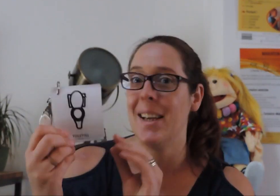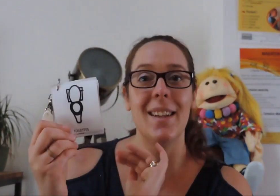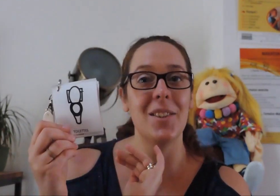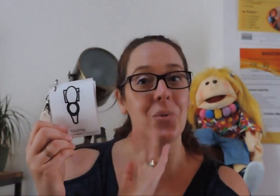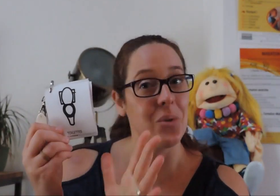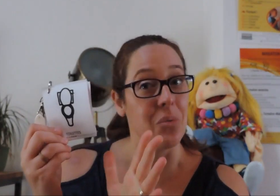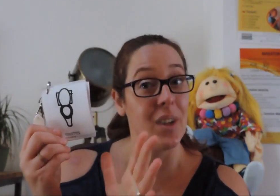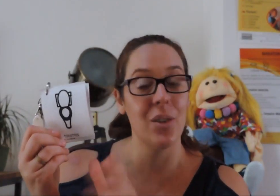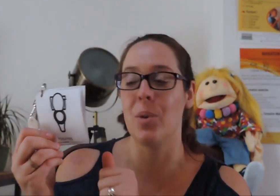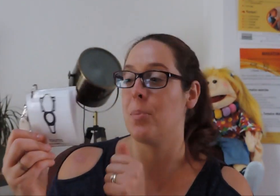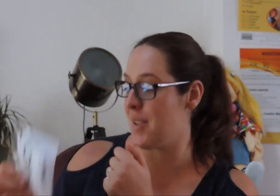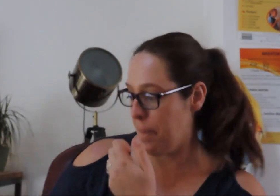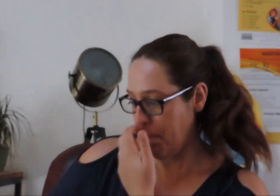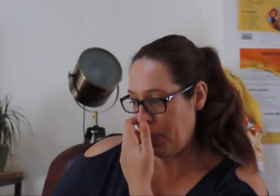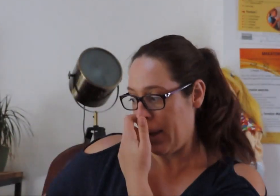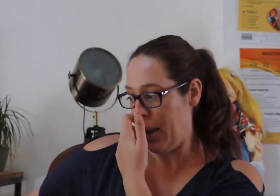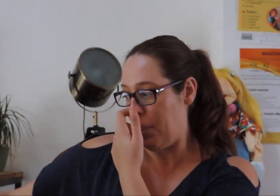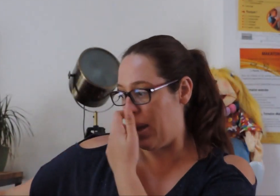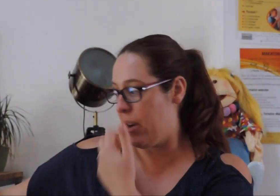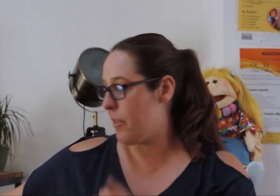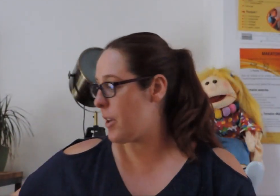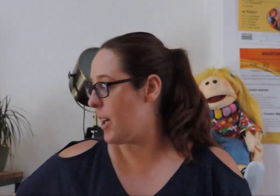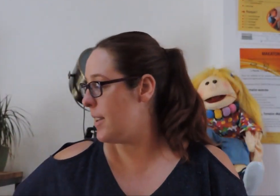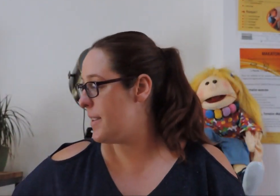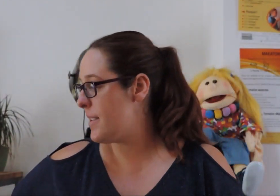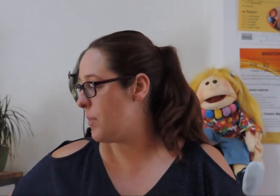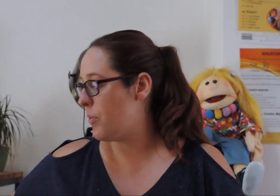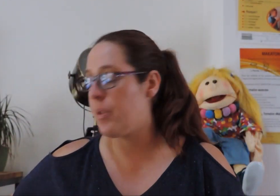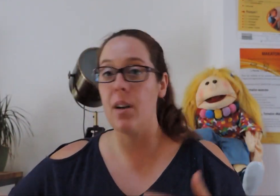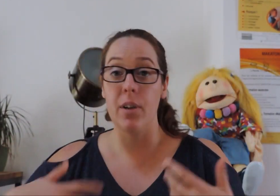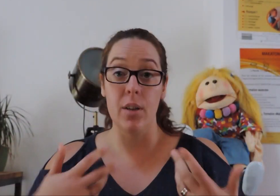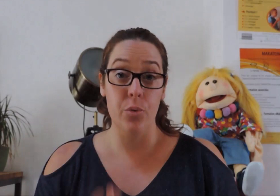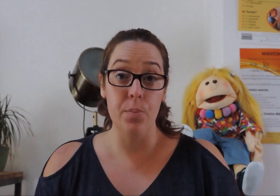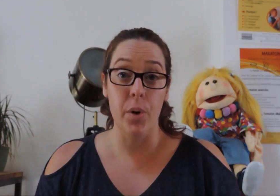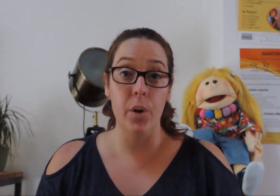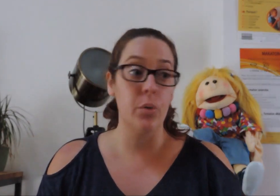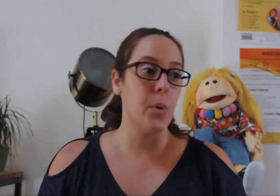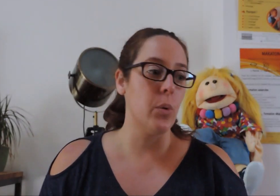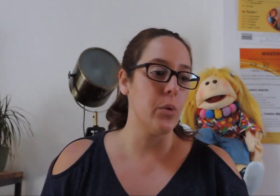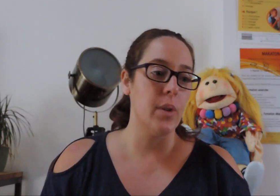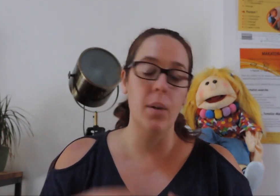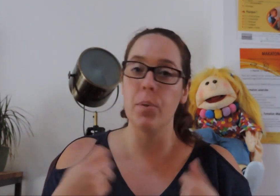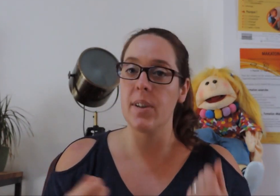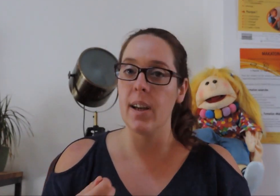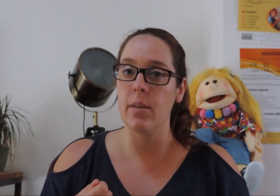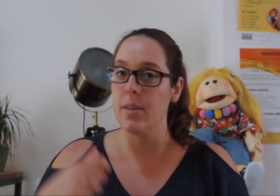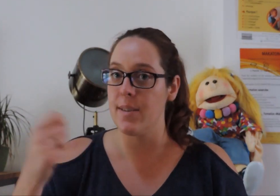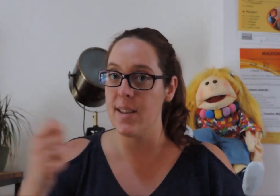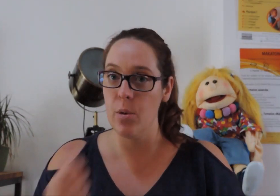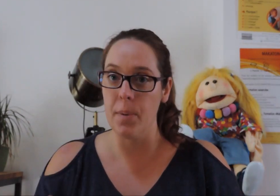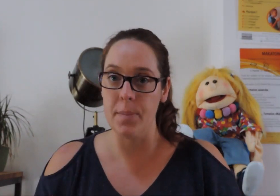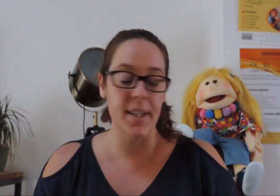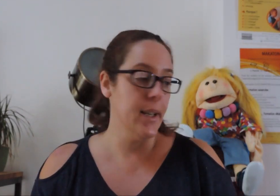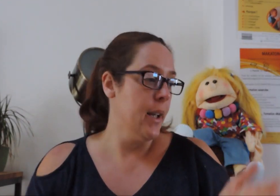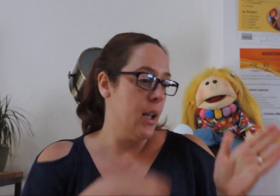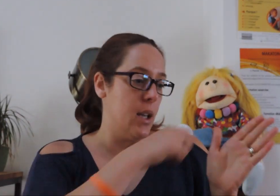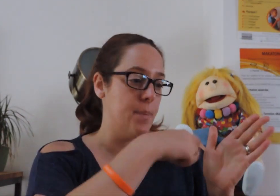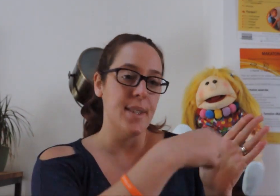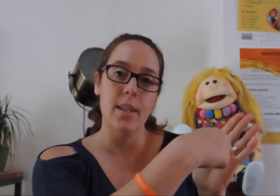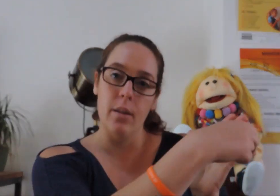il y a des gens qui sont très doués pour ça mais voilà l'idée c'est de pouvoir avoir un support de prendre n'importe quel stylo papier et puis